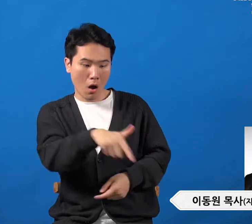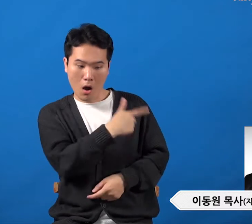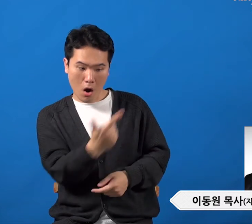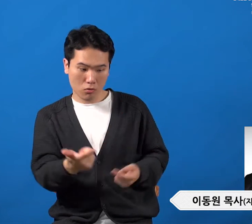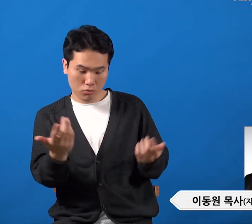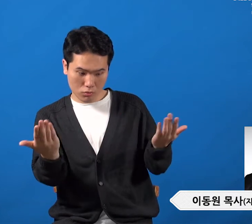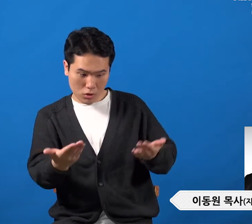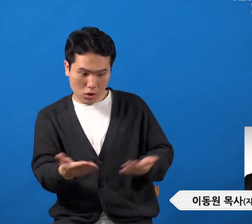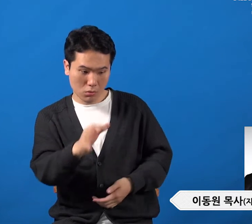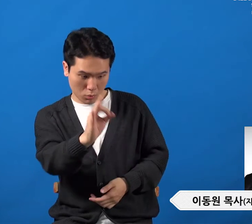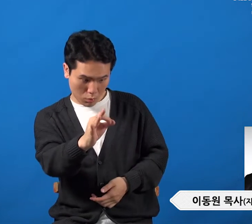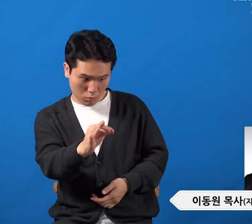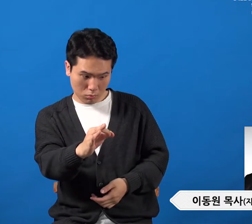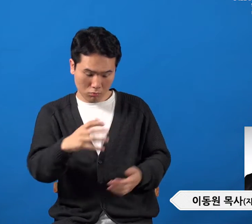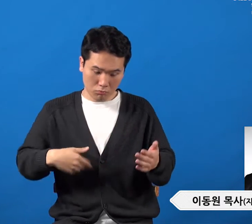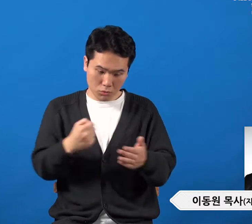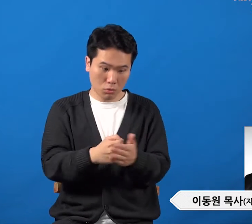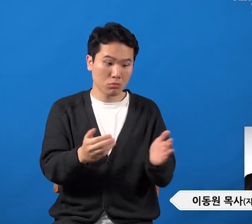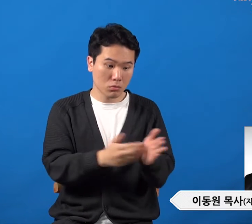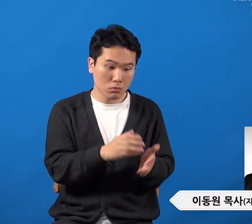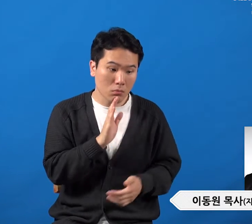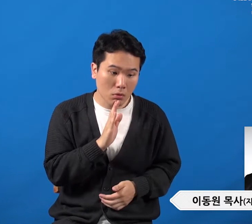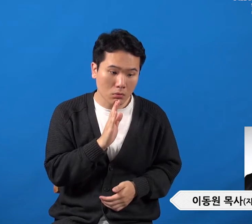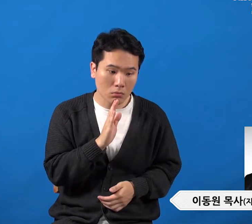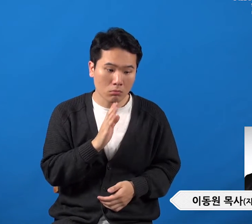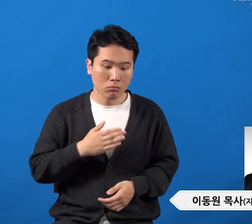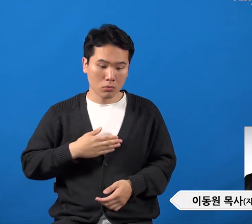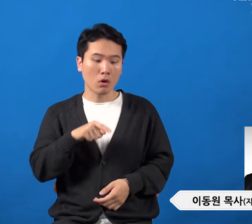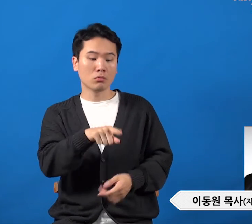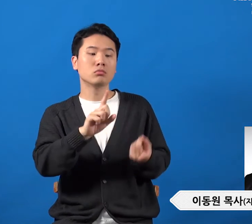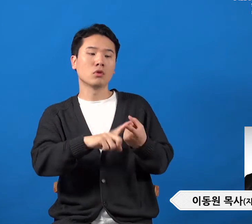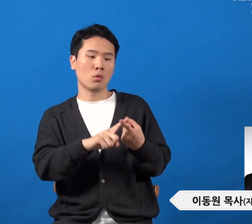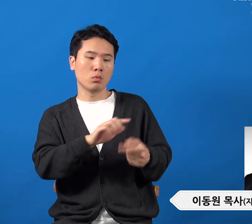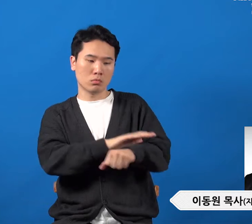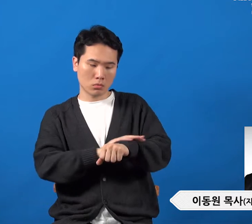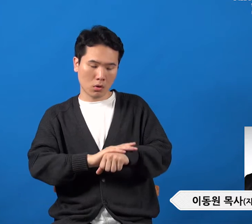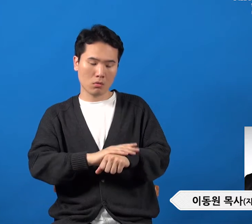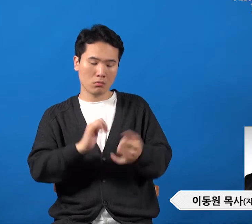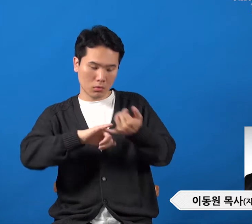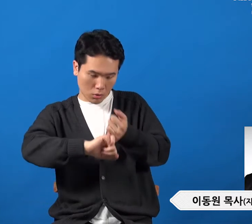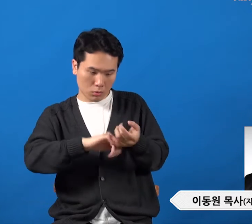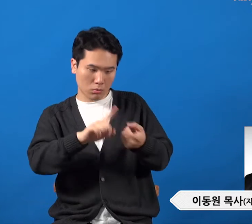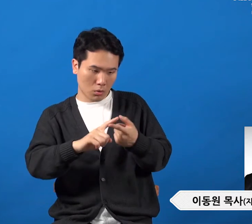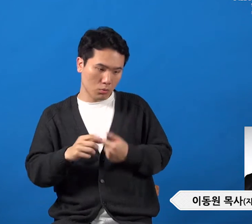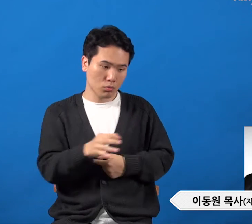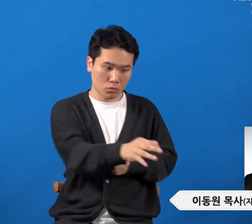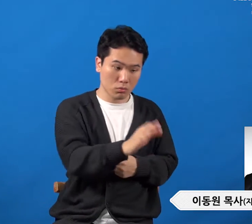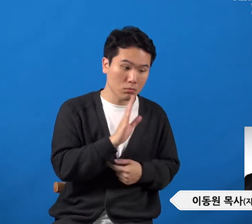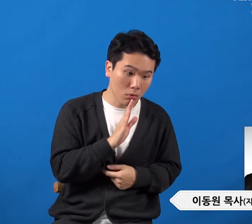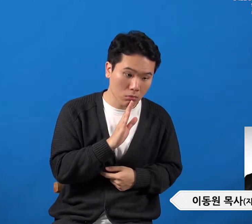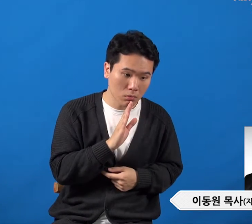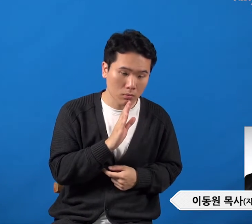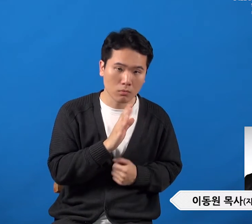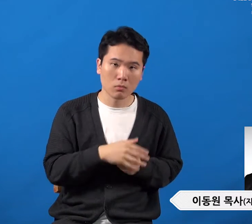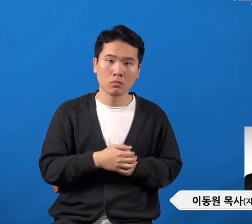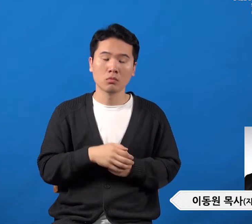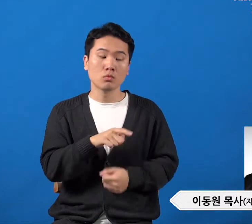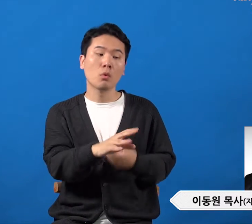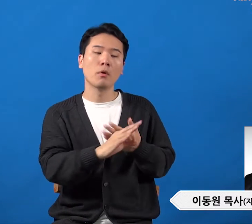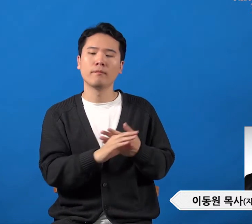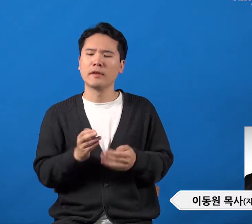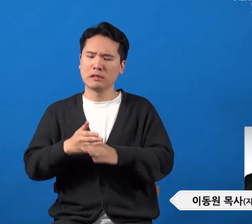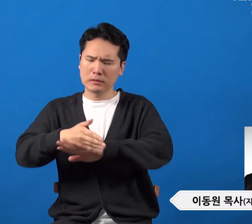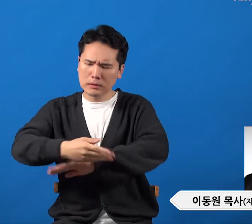정하지 않았느냐고. 그거야 정했죠. 내가 주지 않았느냐고. 그거야 받았죠. 그러면